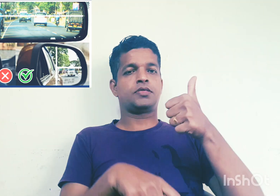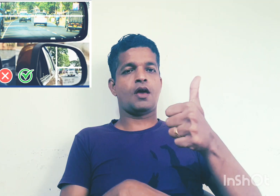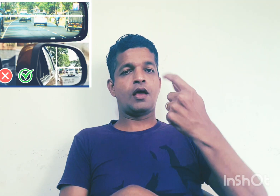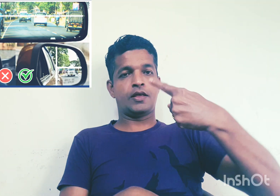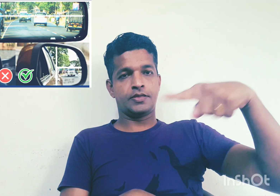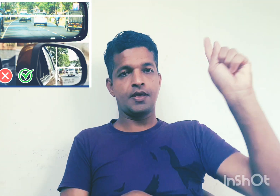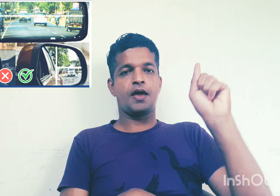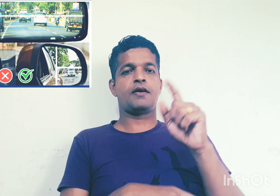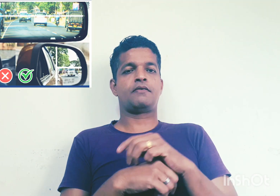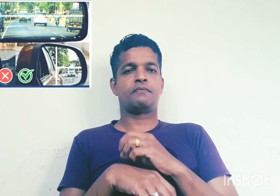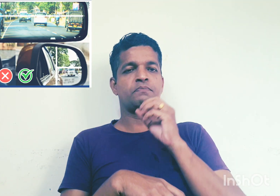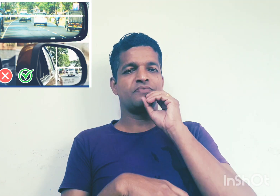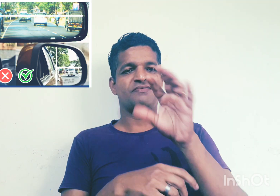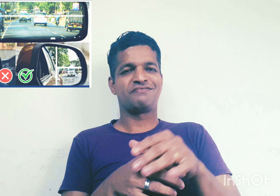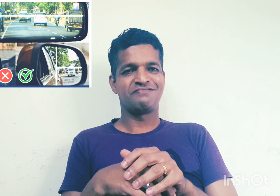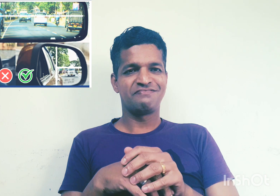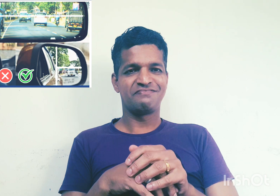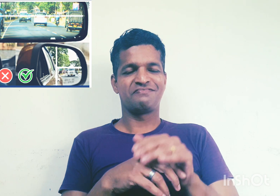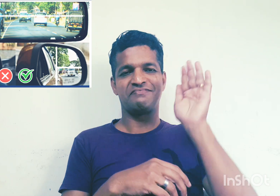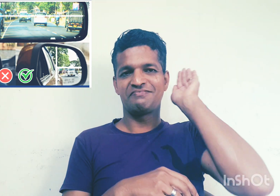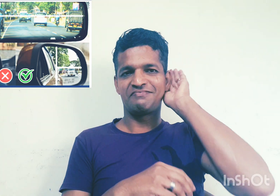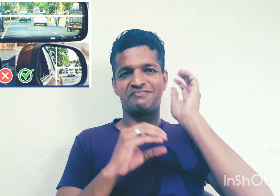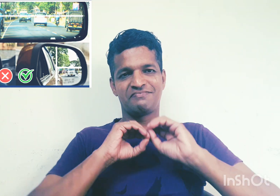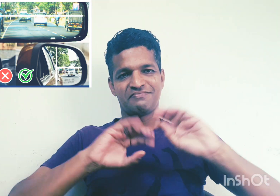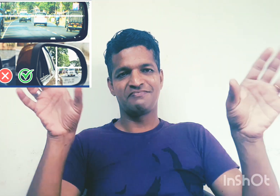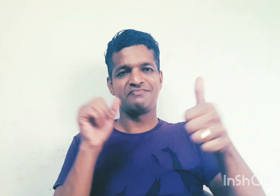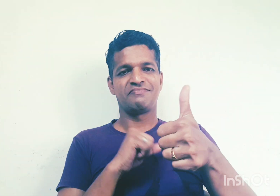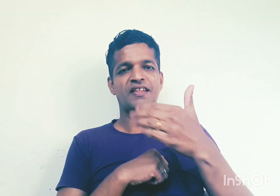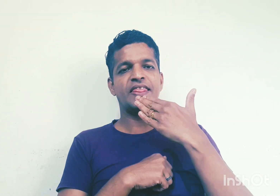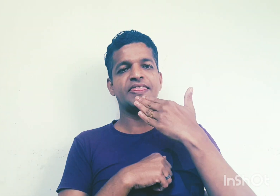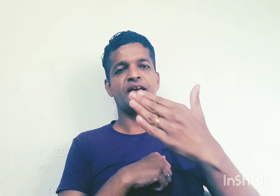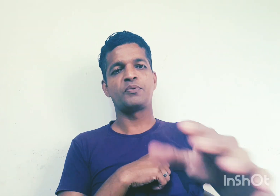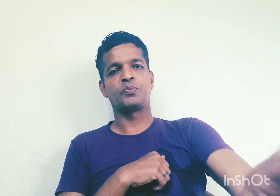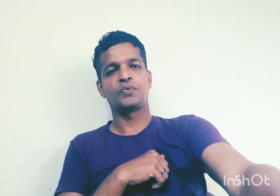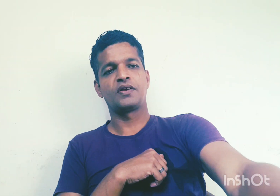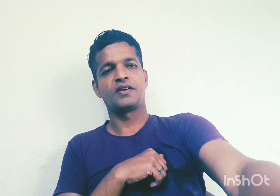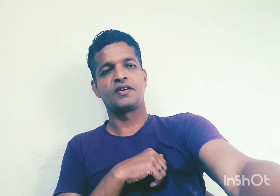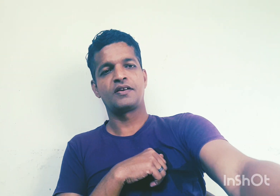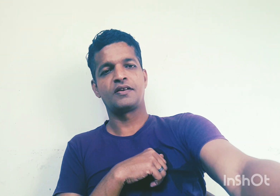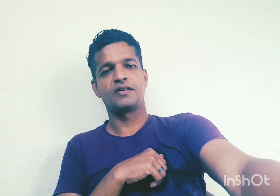ചെക്കും വാങ്ങി എന്റെ പാട്ട് തൈലത്തിൽ ഒപ്പിട്ടു ചെക്ക് വാങ്ങി ഇപ്പൊ കാശുമില്ല വണ്ടിയില്ല ചെക്കനാണെങ്കിൽ വണ്ടിയും കൊണ്ട് ചെത്തി പൊളിച്ച് നടക്കുന്നു ഓനെയൊന്ന് പൊക്കി കാശ് വാങ്ങണം അത്രേ ഉള്ളൂ ഇത് ശരിയാവൂല ഈ എം ബി എ കഴിഞ്ഞിരിക്കുന്ന ഒരു ചോക്ലേറ്റ് ചെക്ക്.